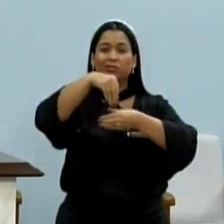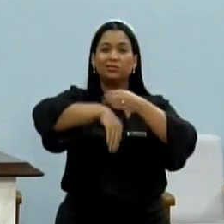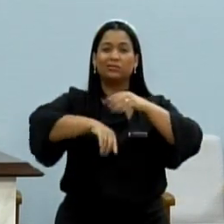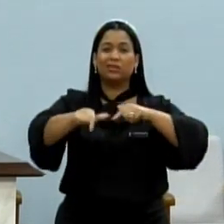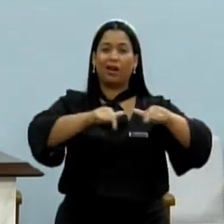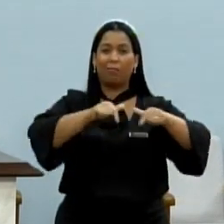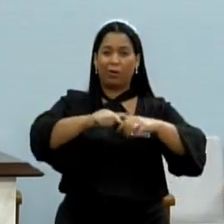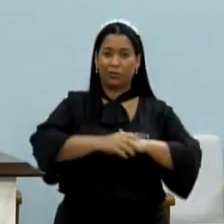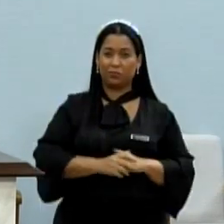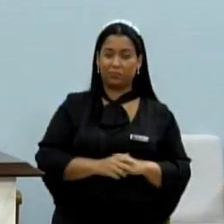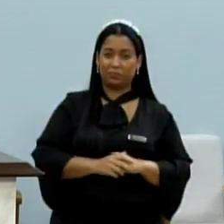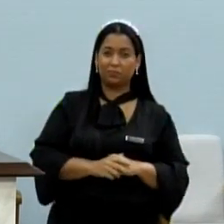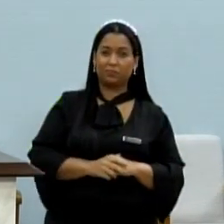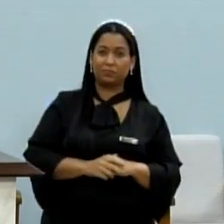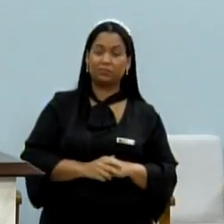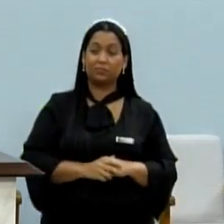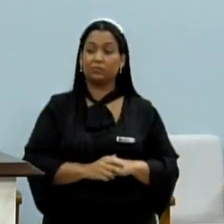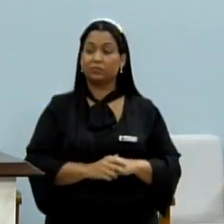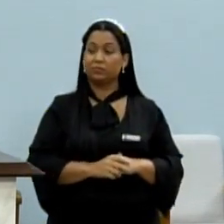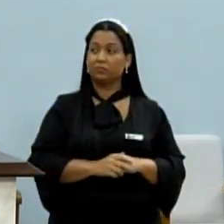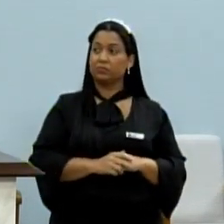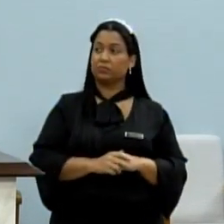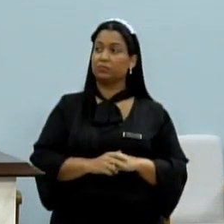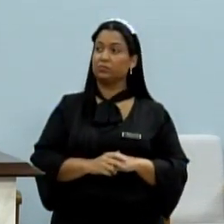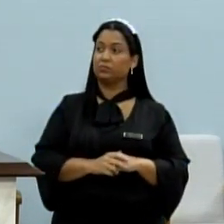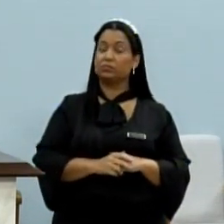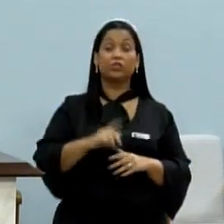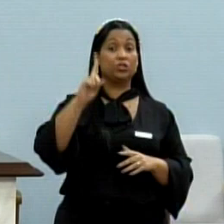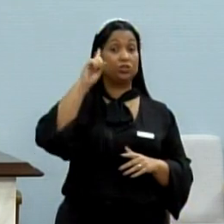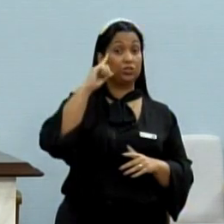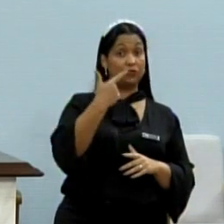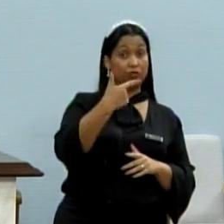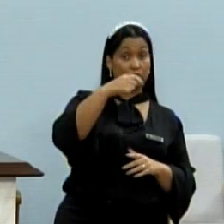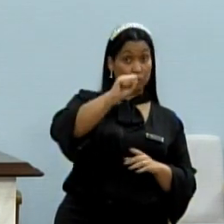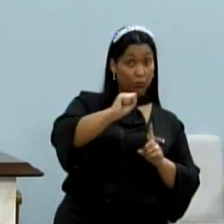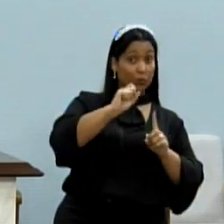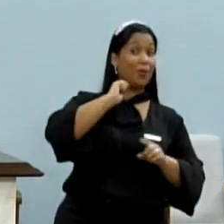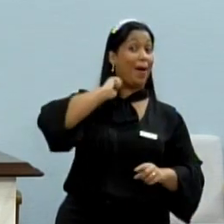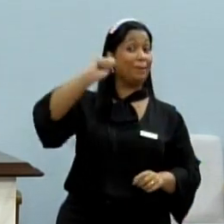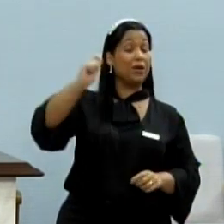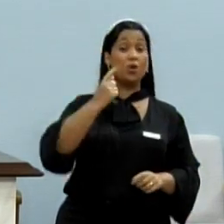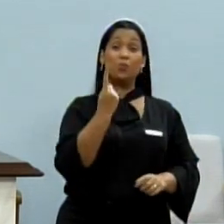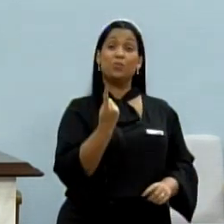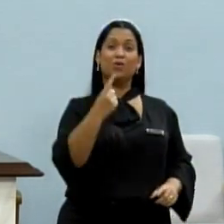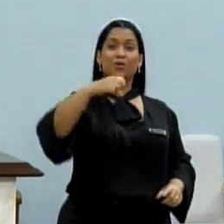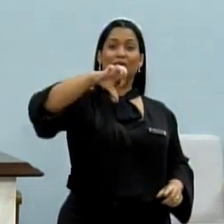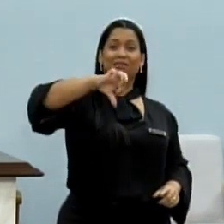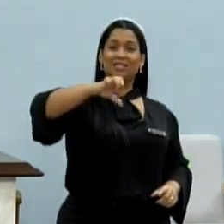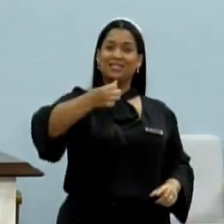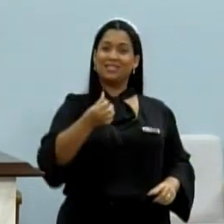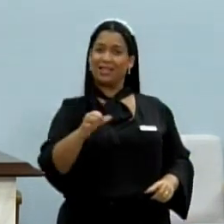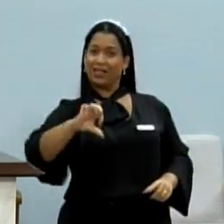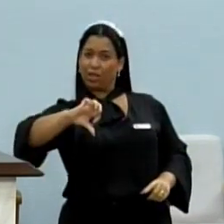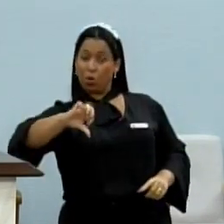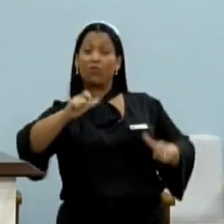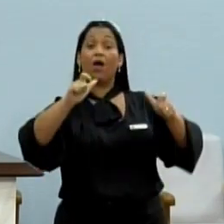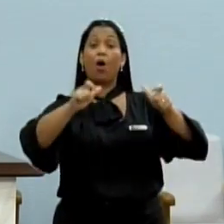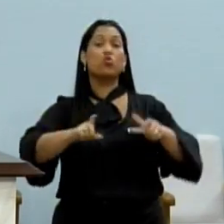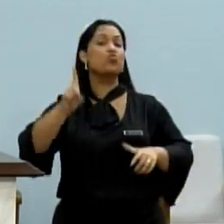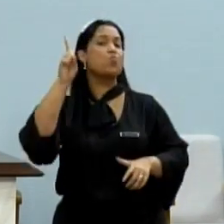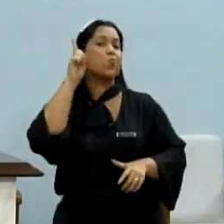acidentes laborais. Em 28 de abril de 1969, nos Estados